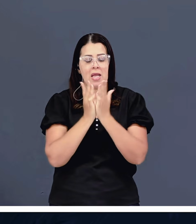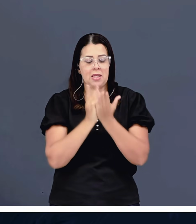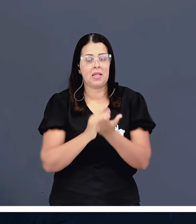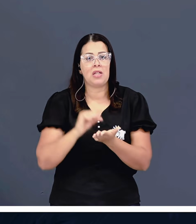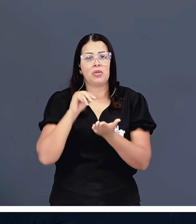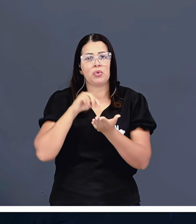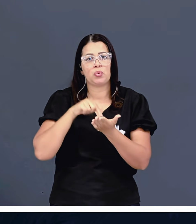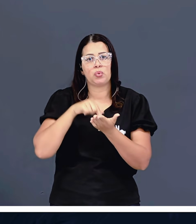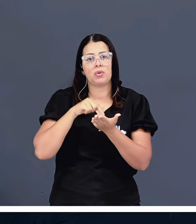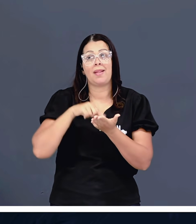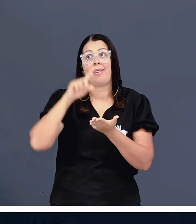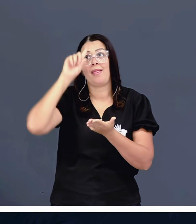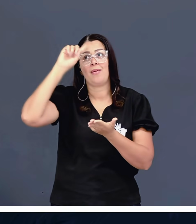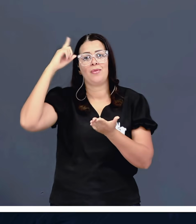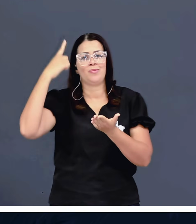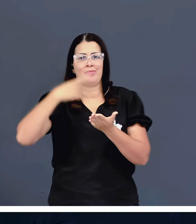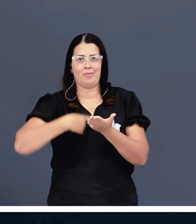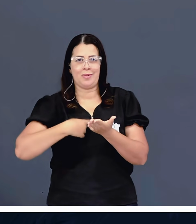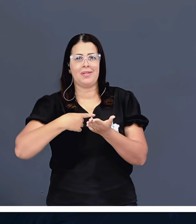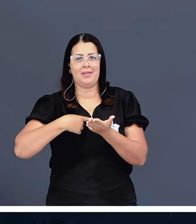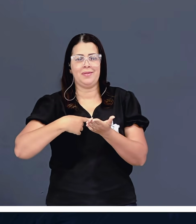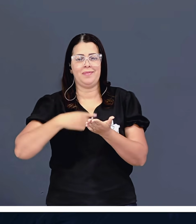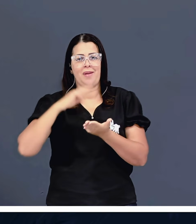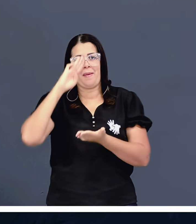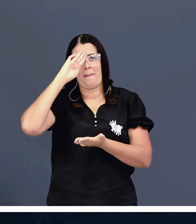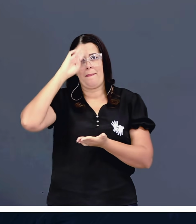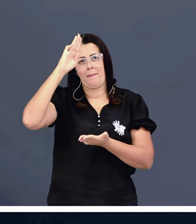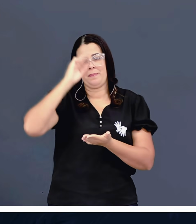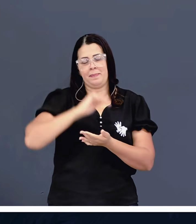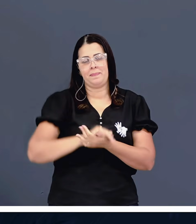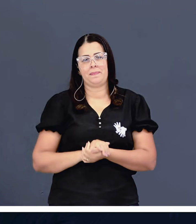o que Deus determinou. Esse é o meu padrão, é o meu princípio.